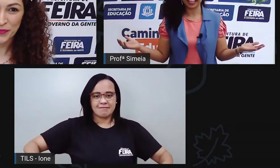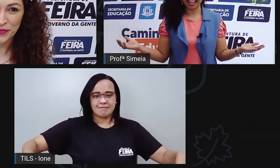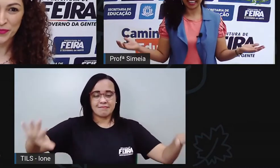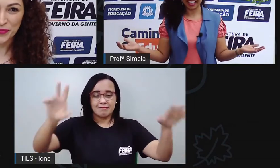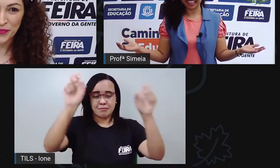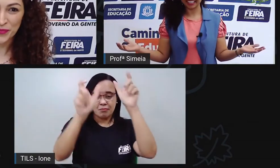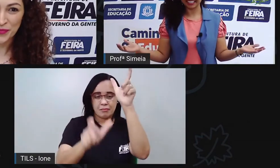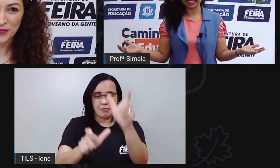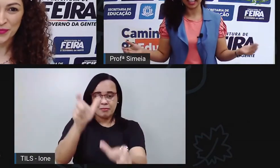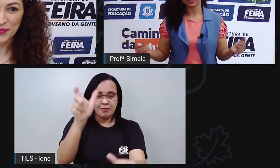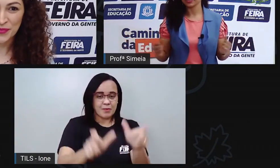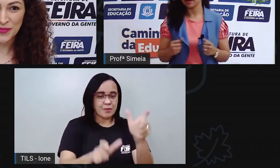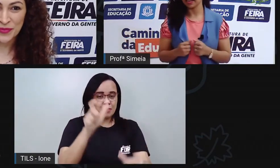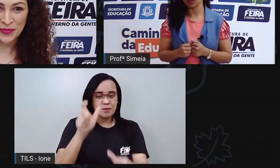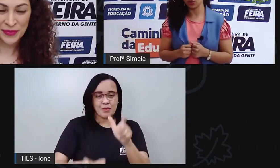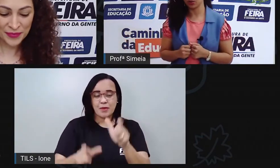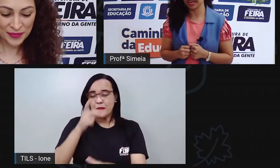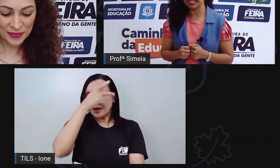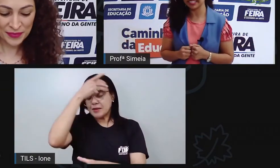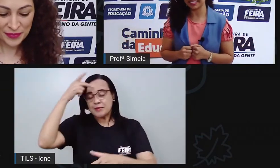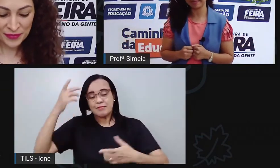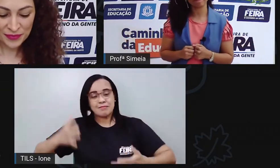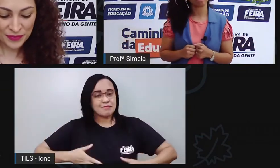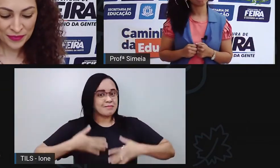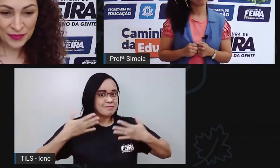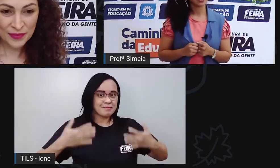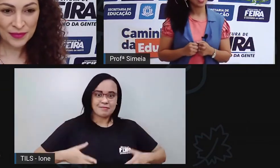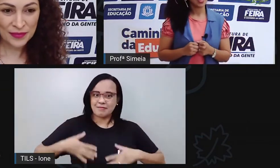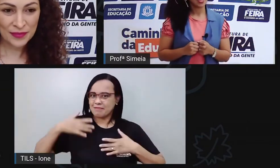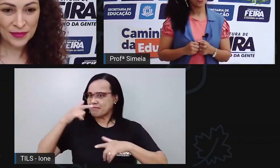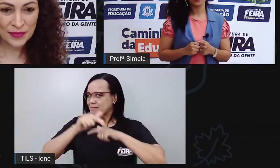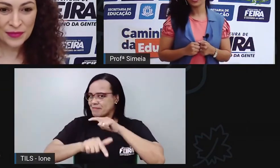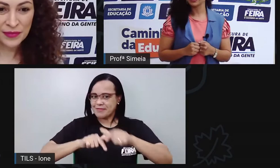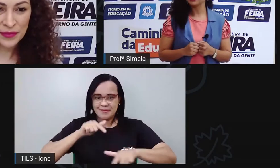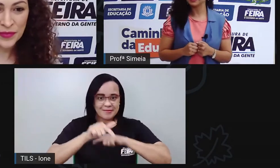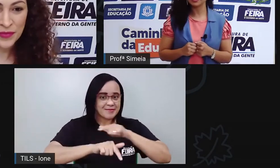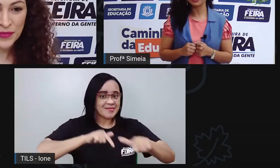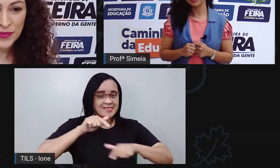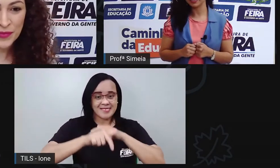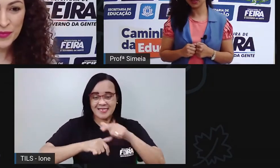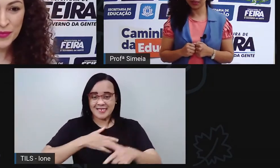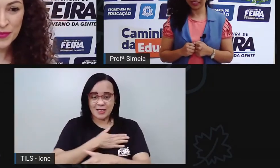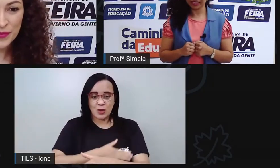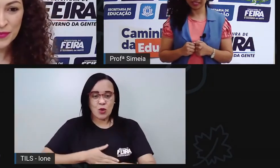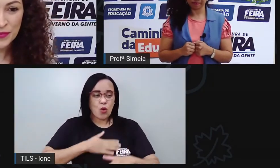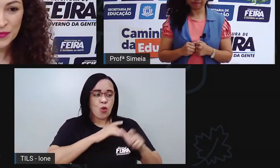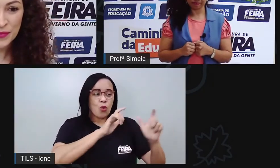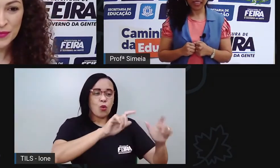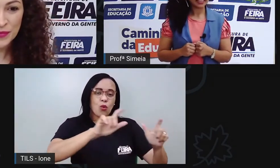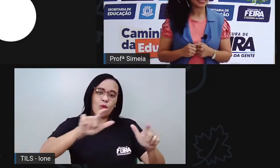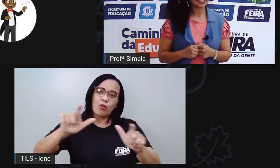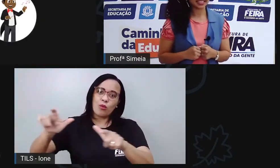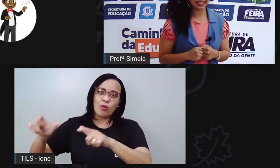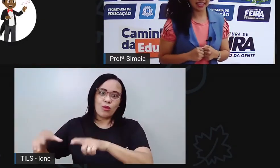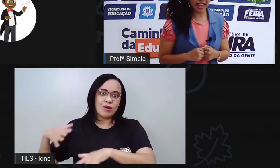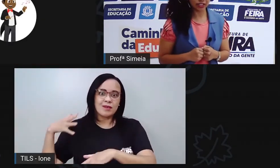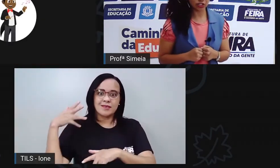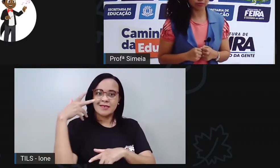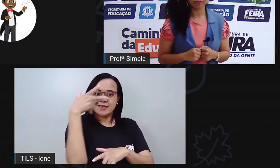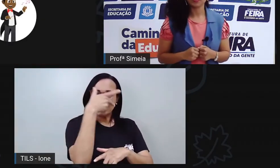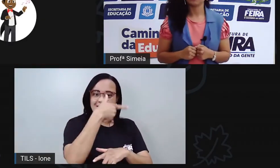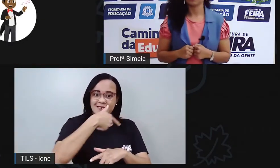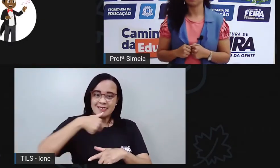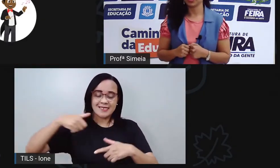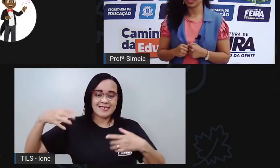pessoas alegres, trabalhadoras, com lugares encantadores. Nessa